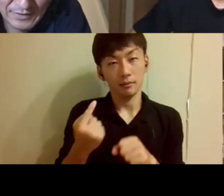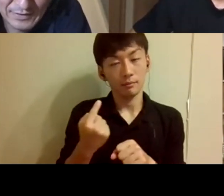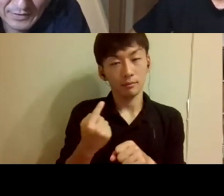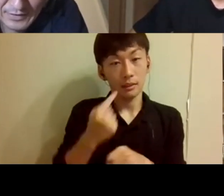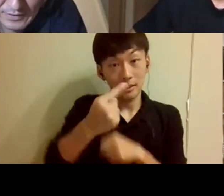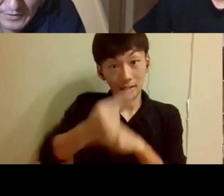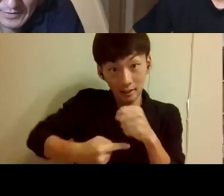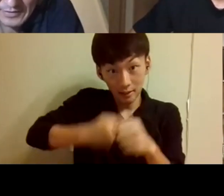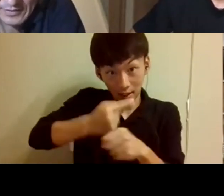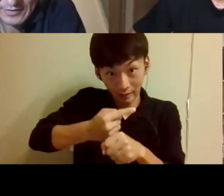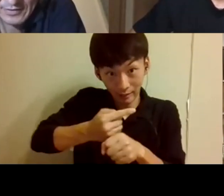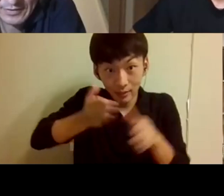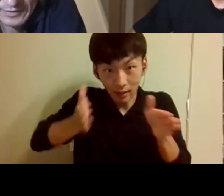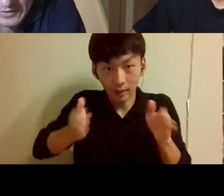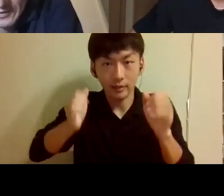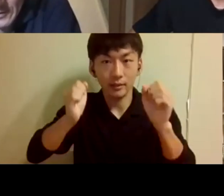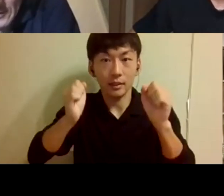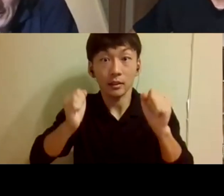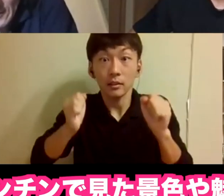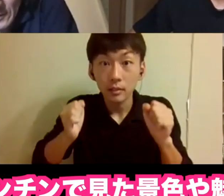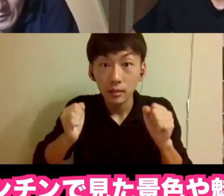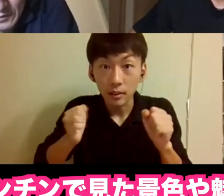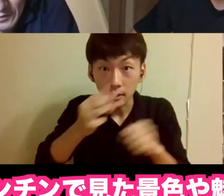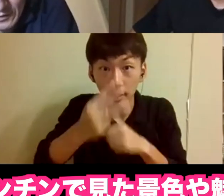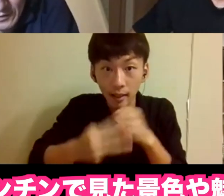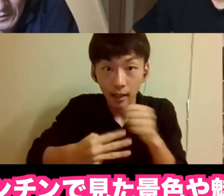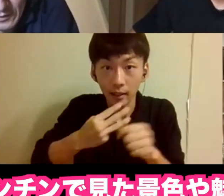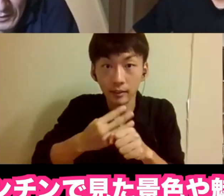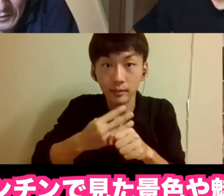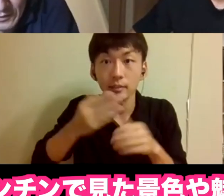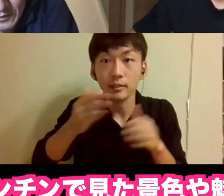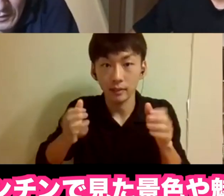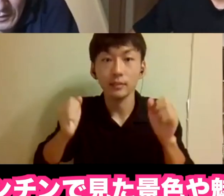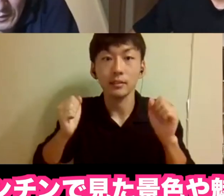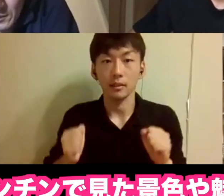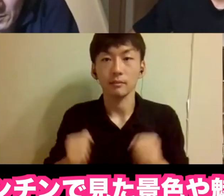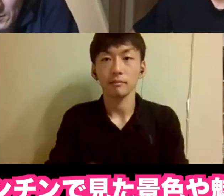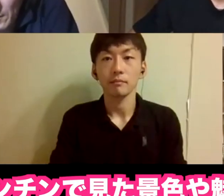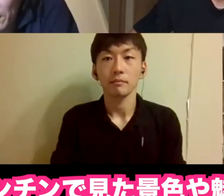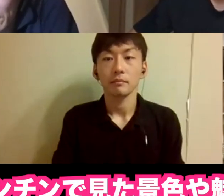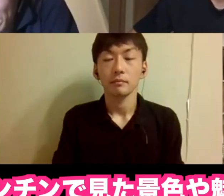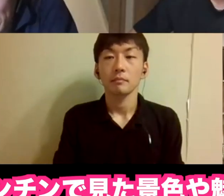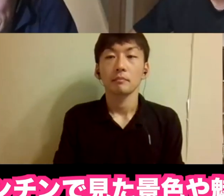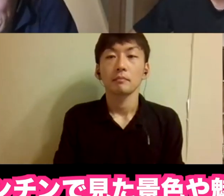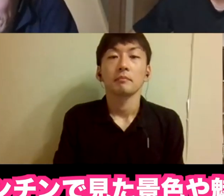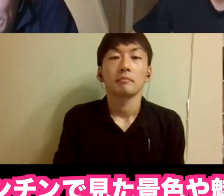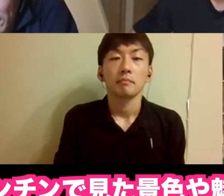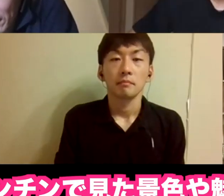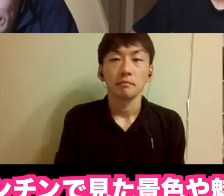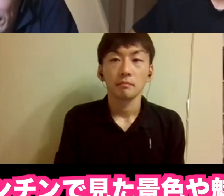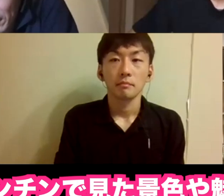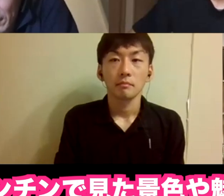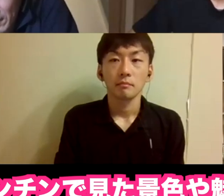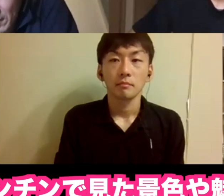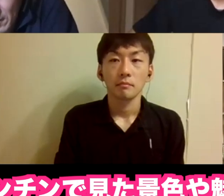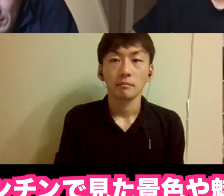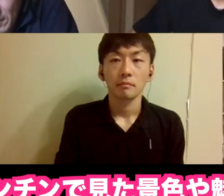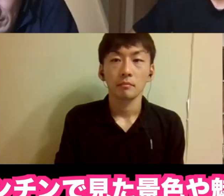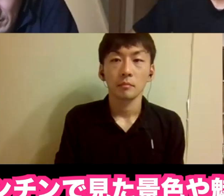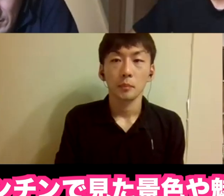実際社員年間いたんですねでこの白元沈泥みたいその感じたちょの景色とか